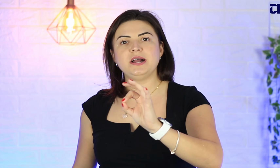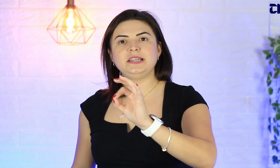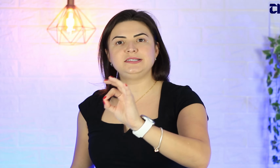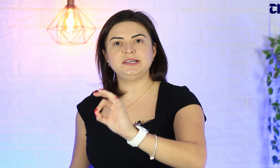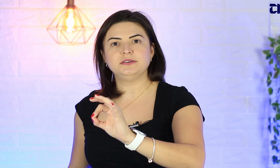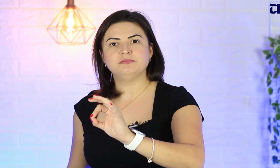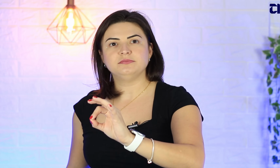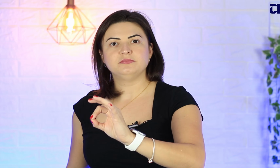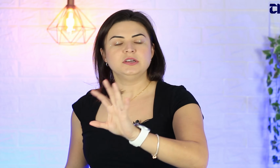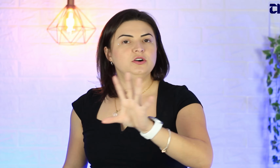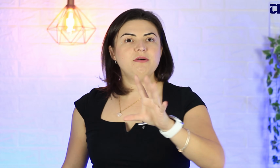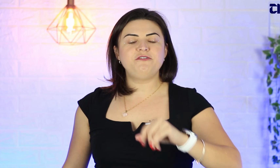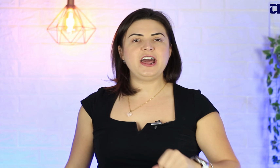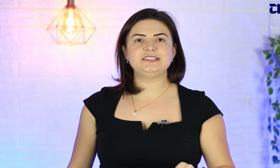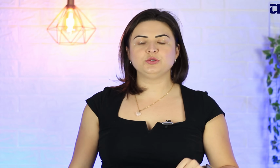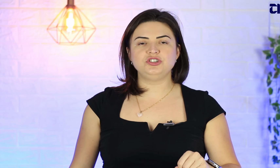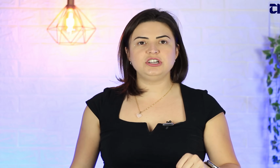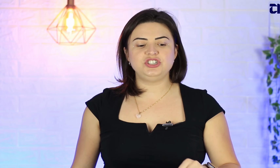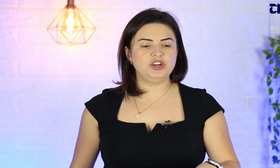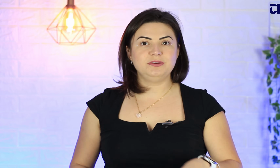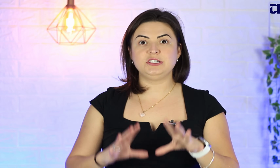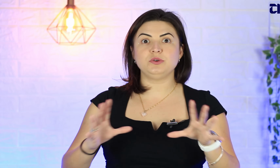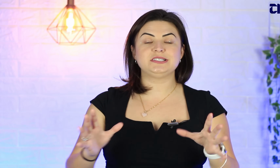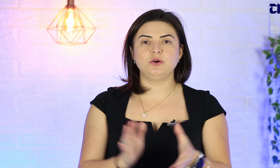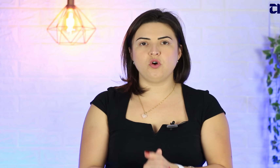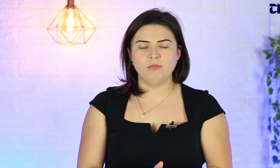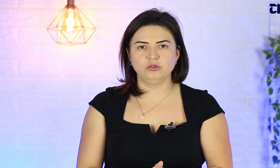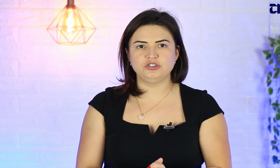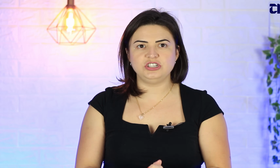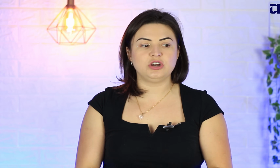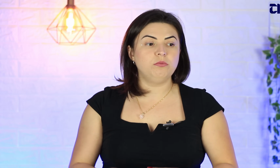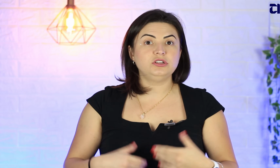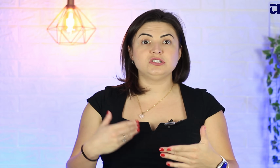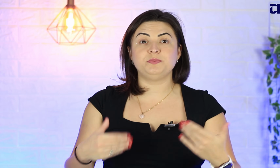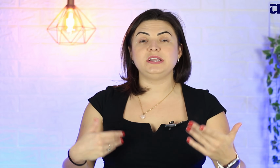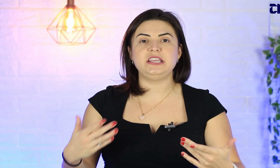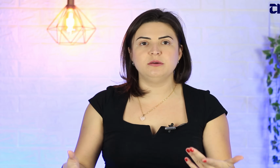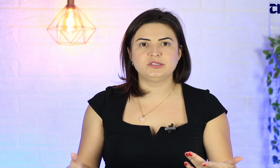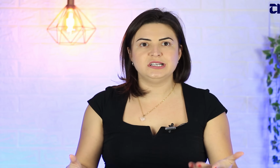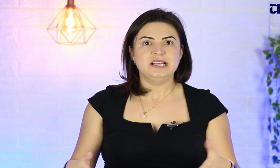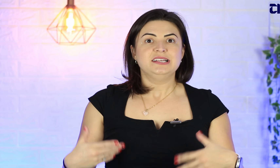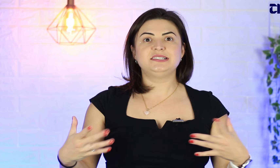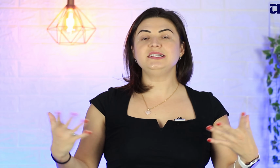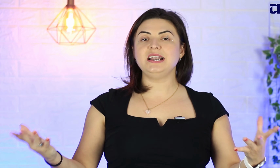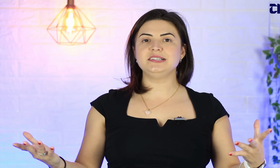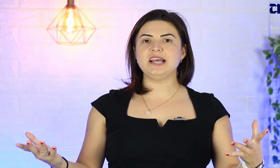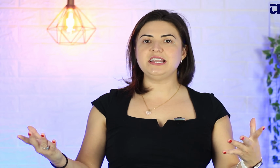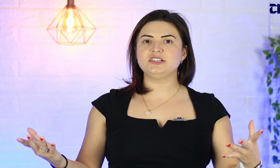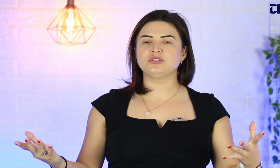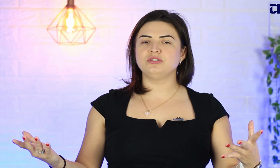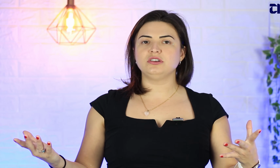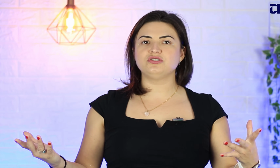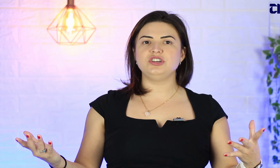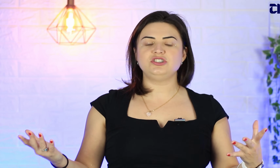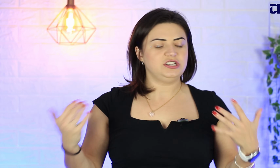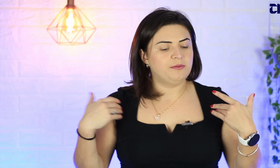emagrecer. Uma frase do dia a dia, uma situação comum no dia a dia. Como que nós poderíamos sinalizar isso no nosso dia a dia?